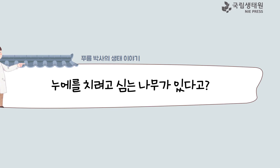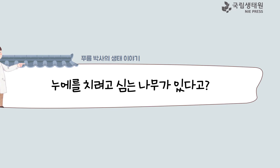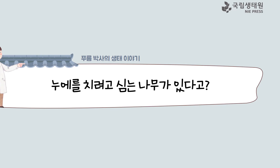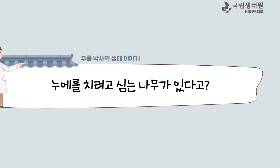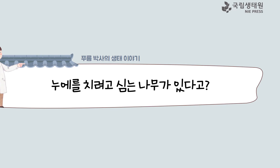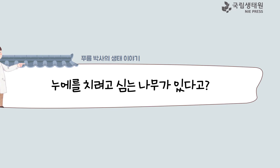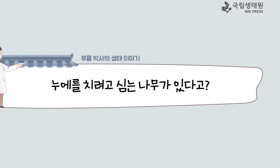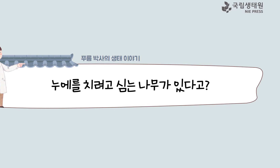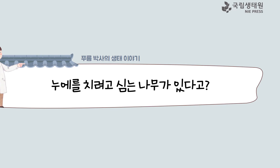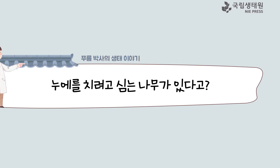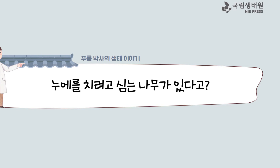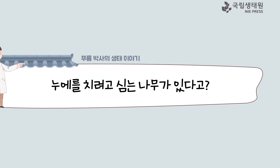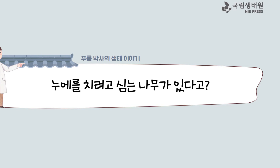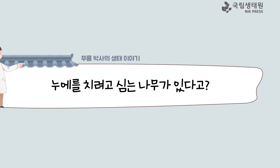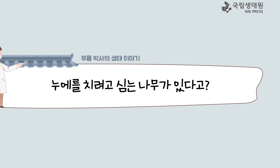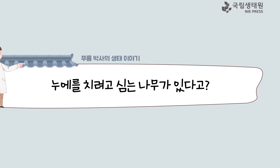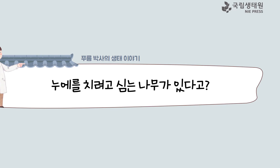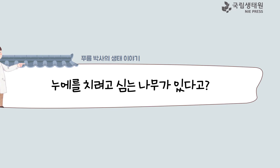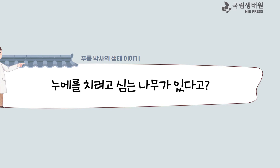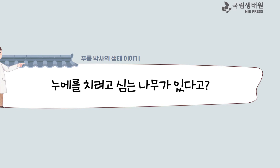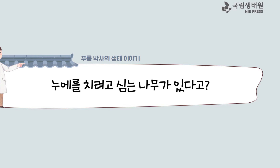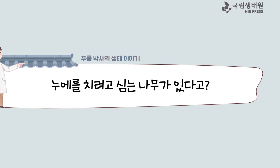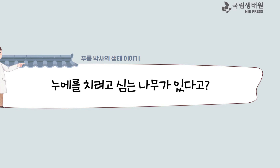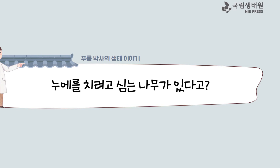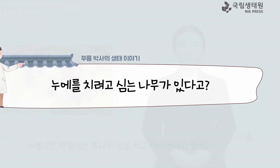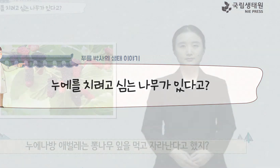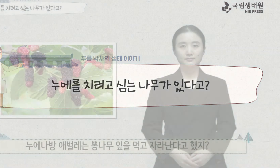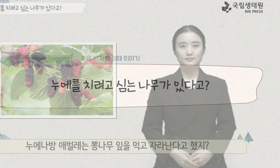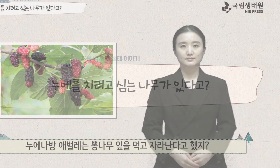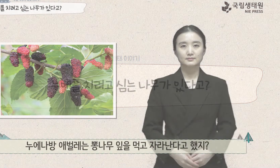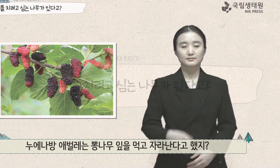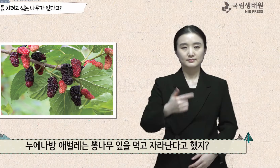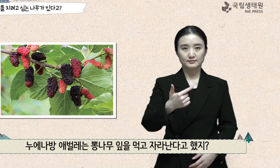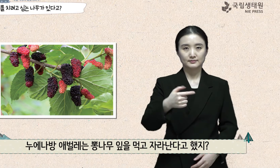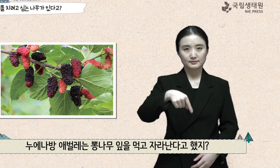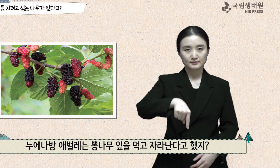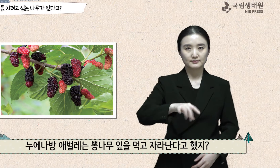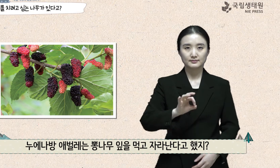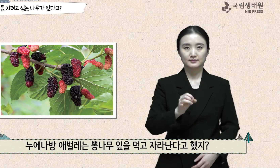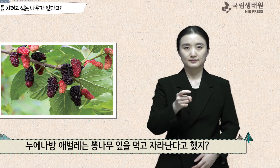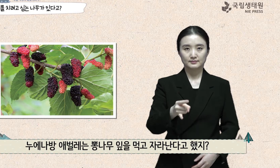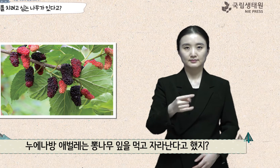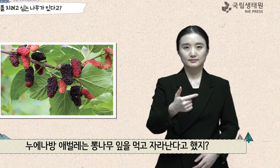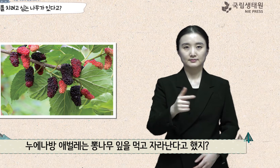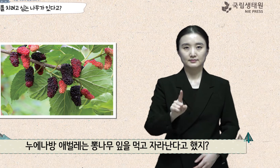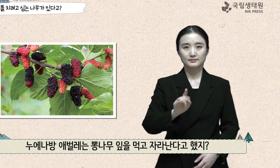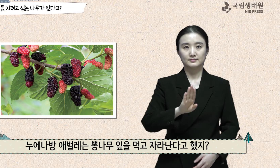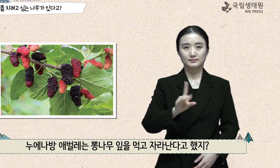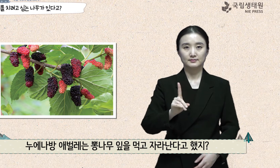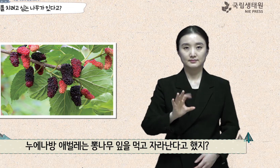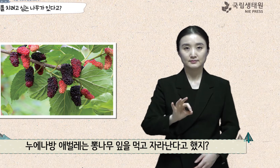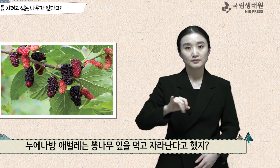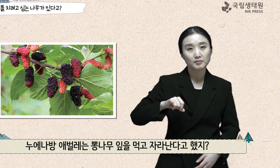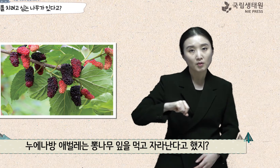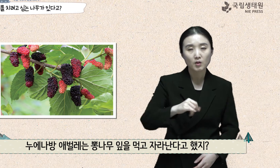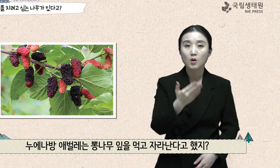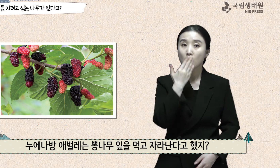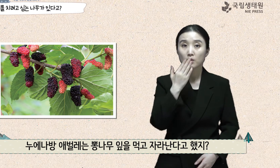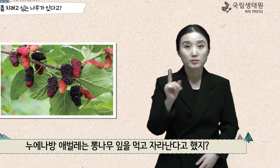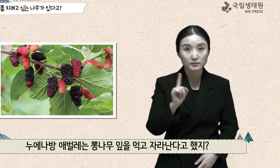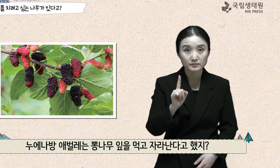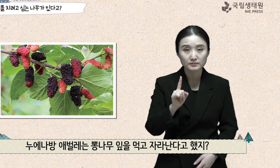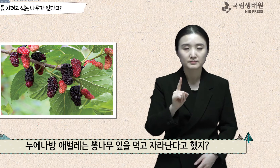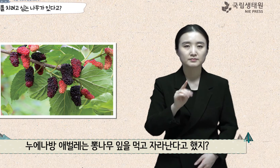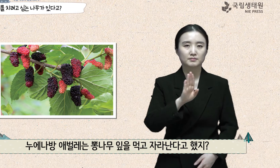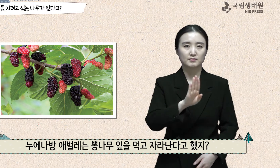누에를 치려고 심는 나무가 있다고? 누에나방 애벌레는 뽕나무 잎을